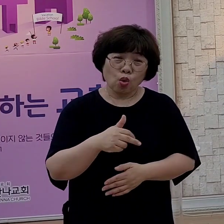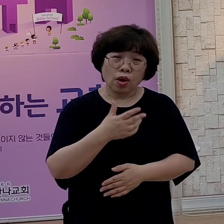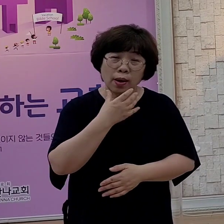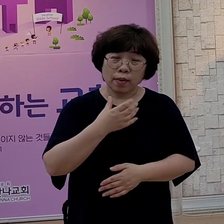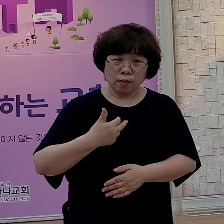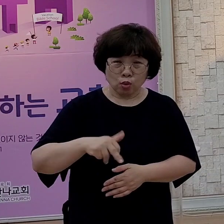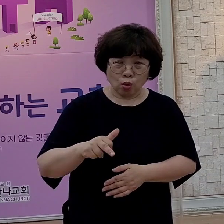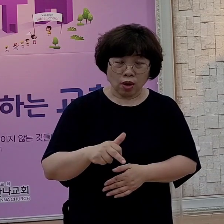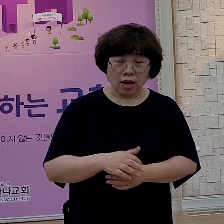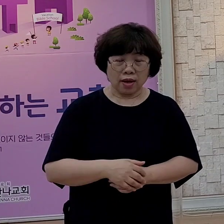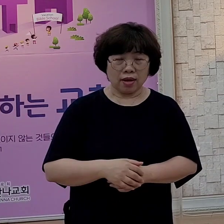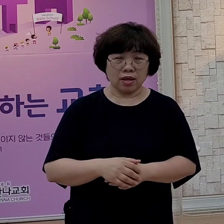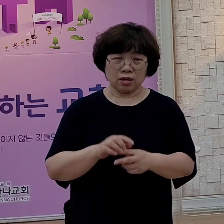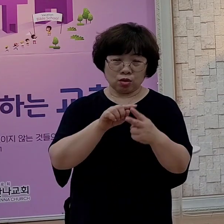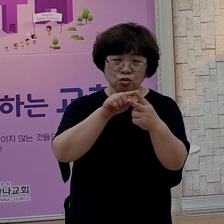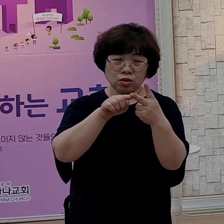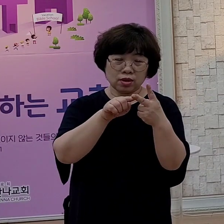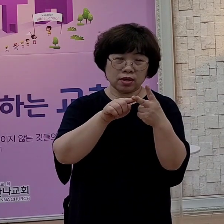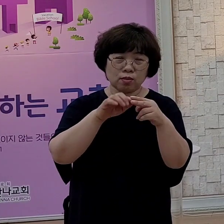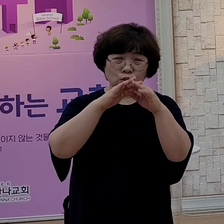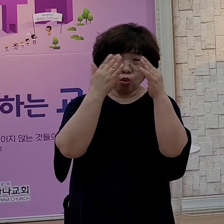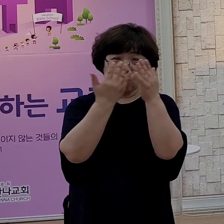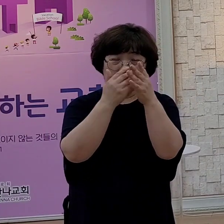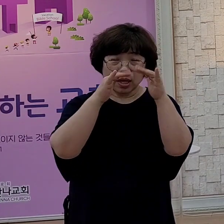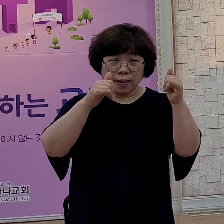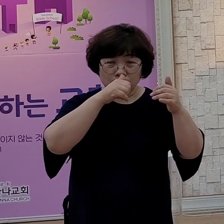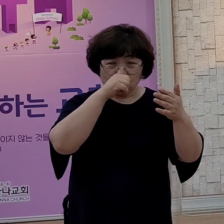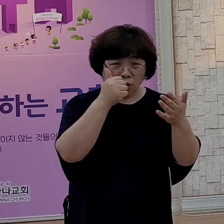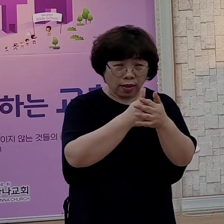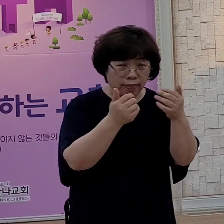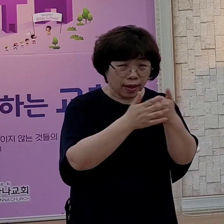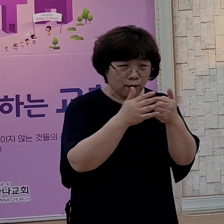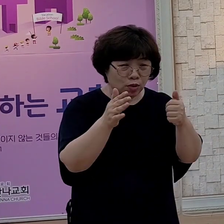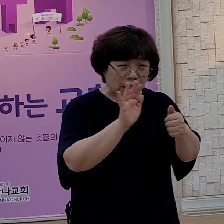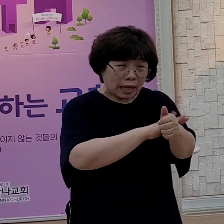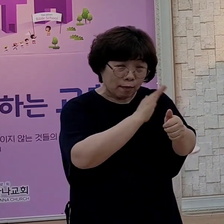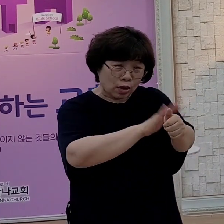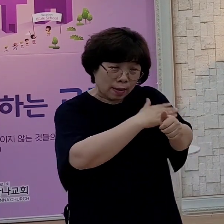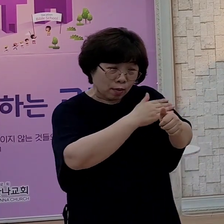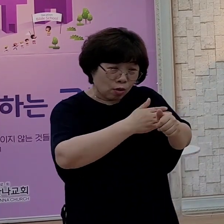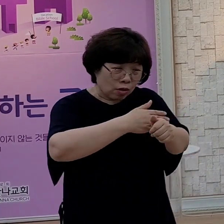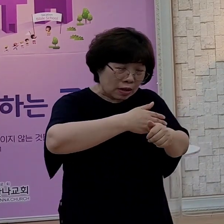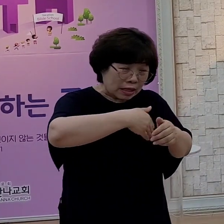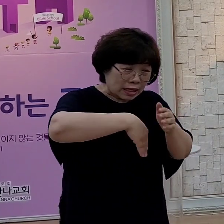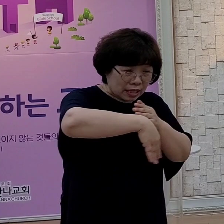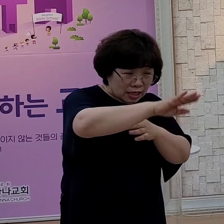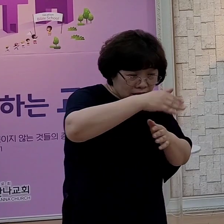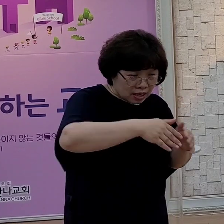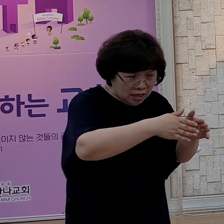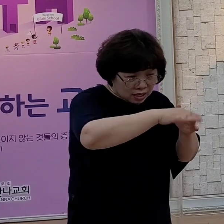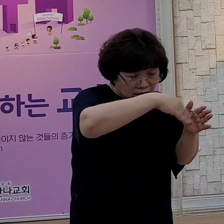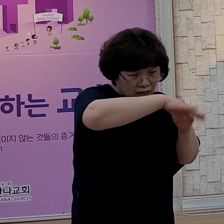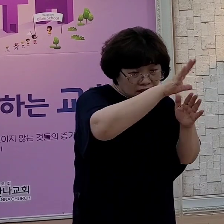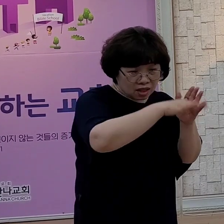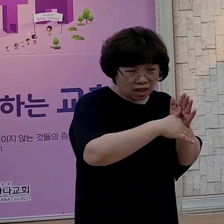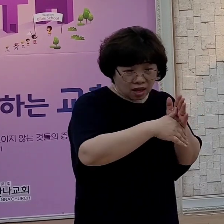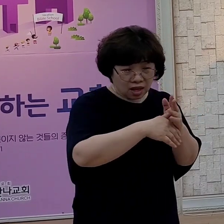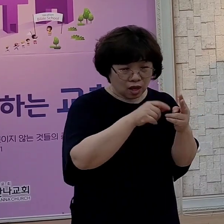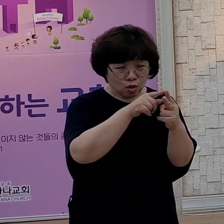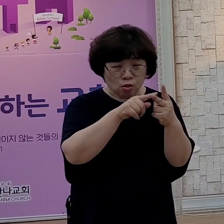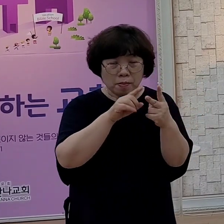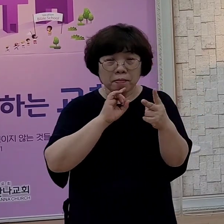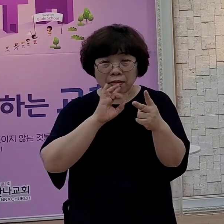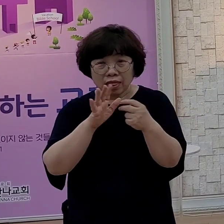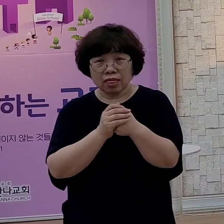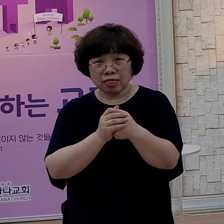정말 모든 사람들이 죄악으로 또 잘못된 길을 가고 있는데 쉽게 말해서 자기들만